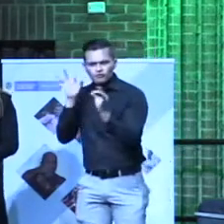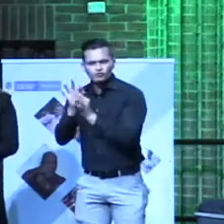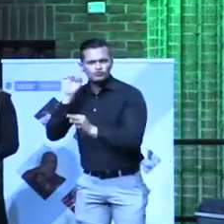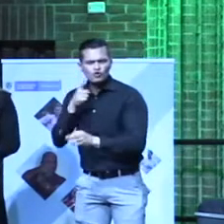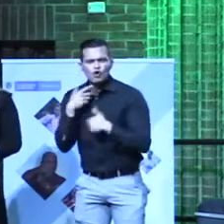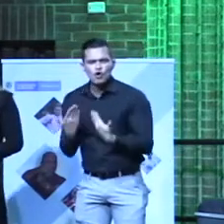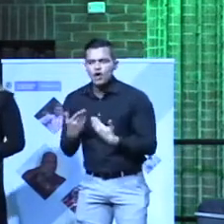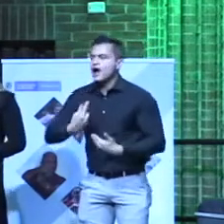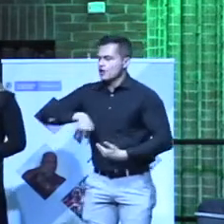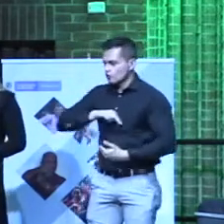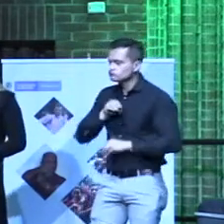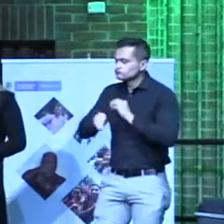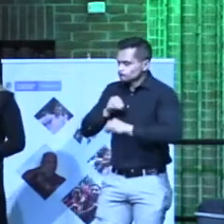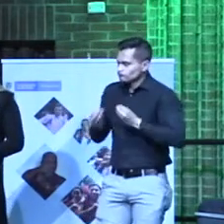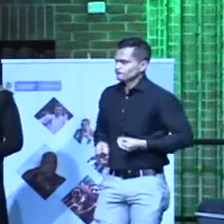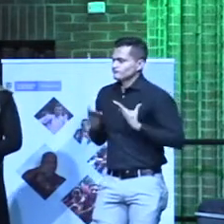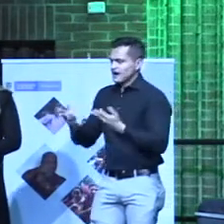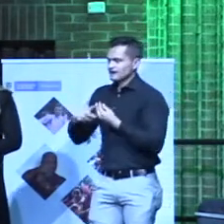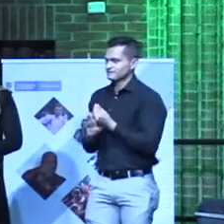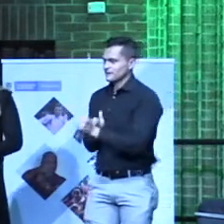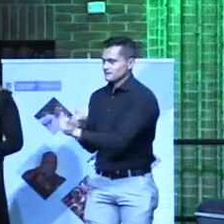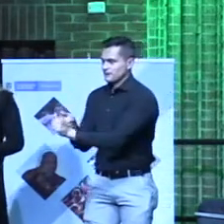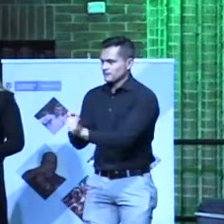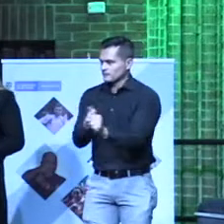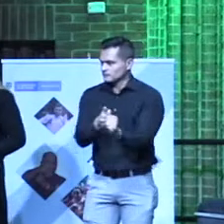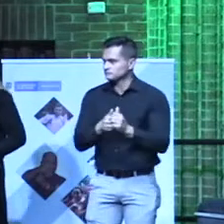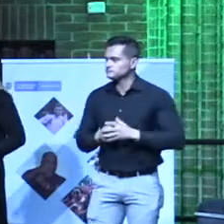también brindamos herramientas pedagógicas. Siguiente.